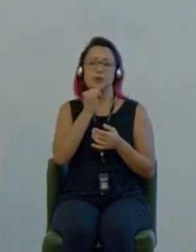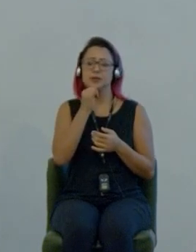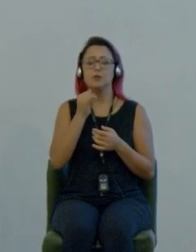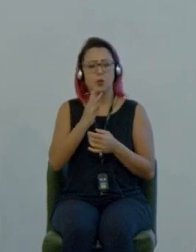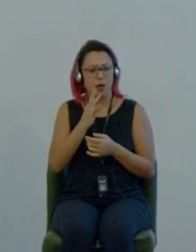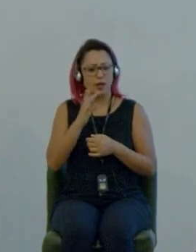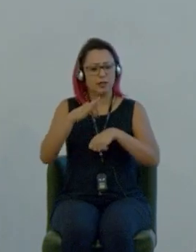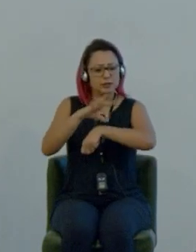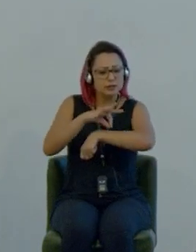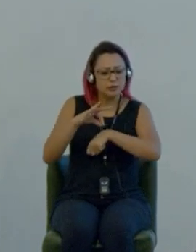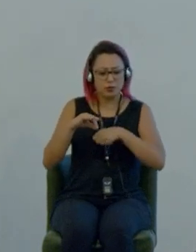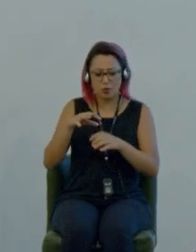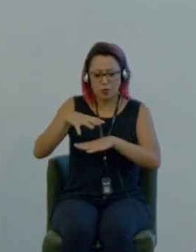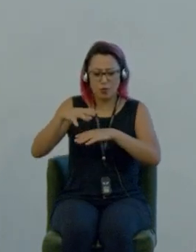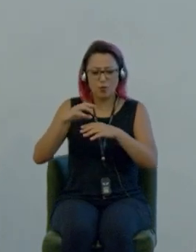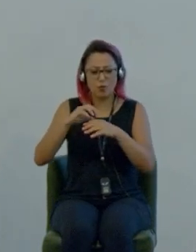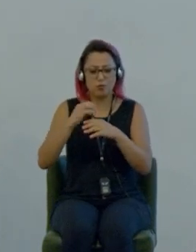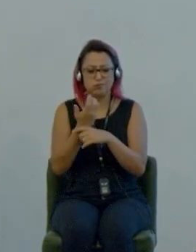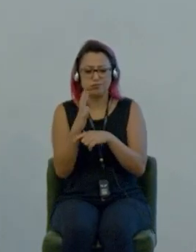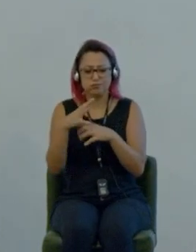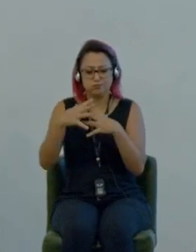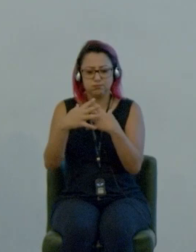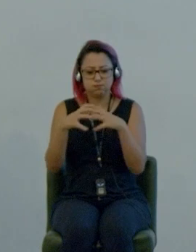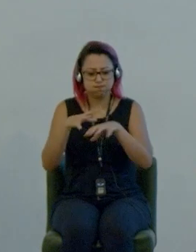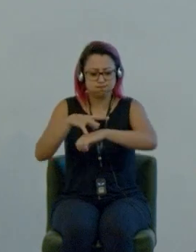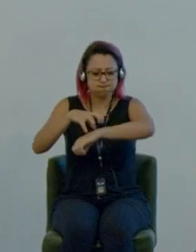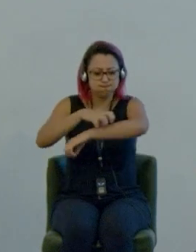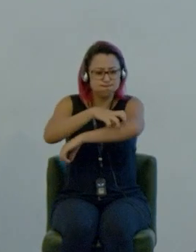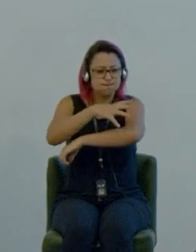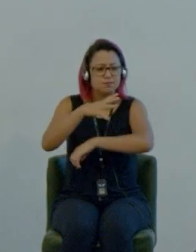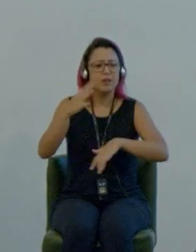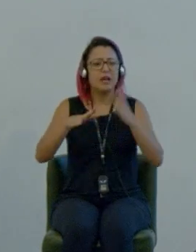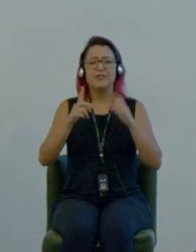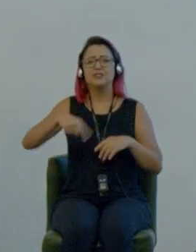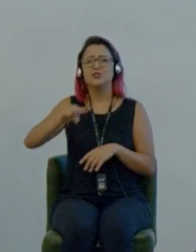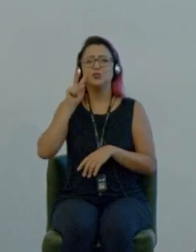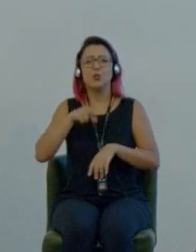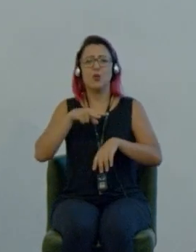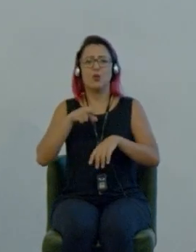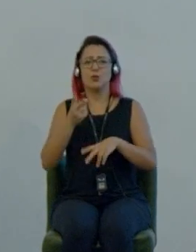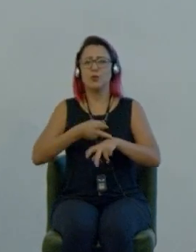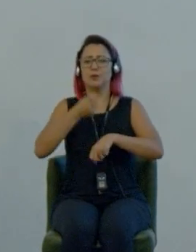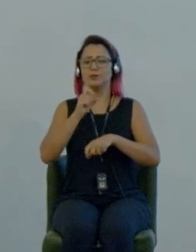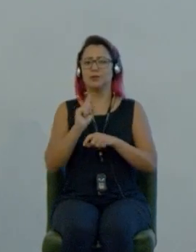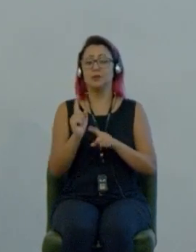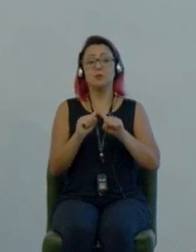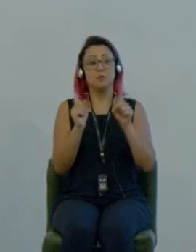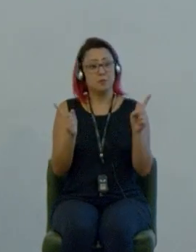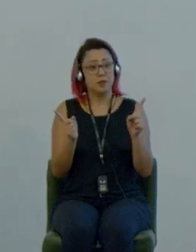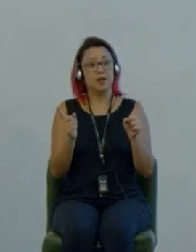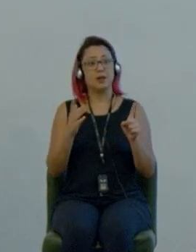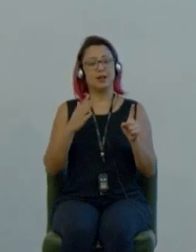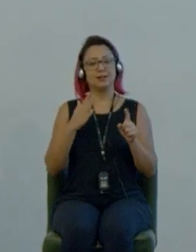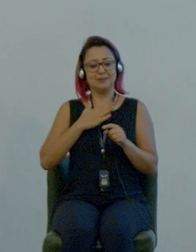moisissure, on croit connaître ces petites choses banales, on ne les regarde plus. Eh bien, avec mon microscope, avec mes lentilles, je